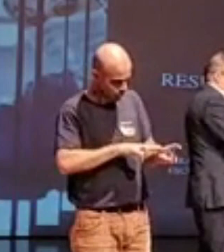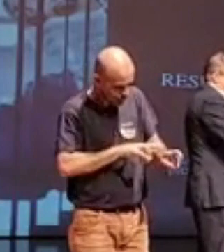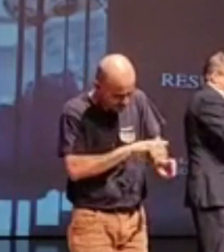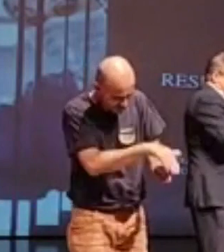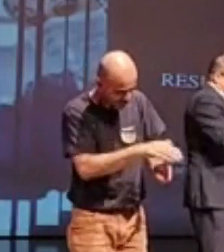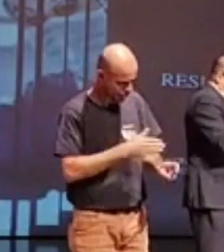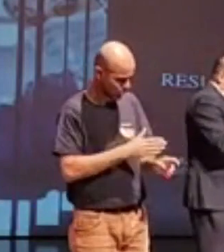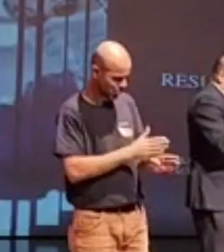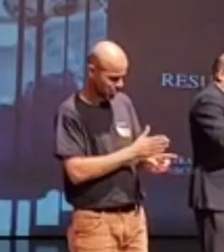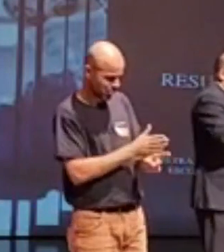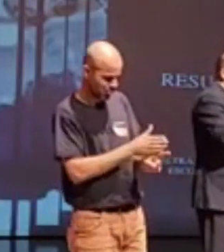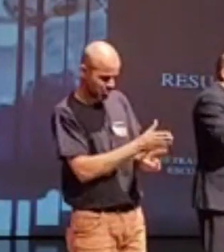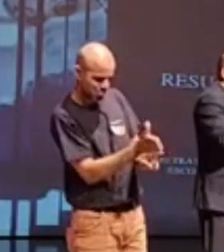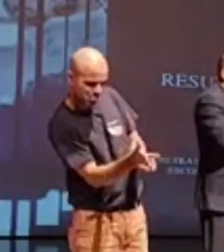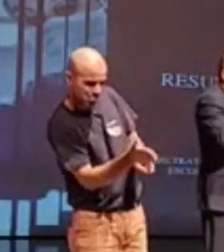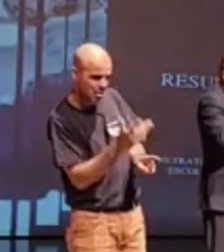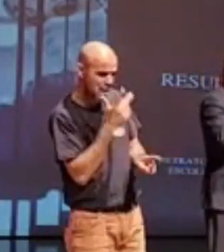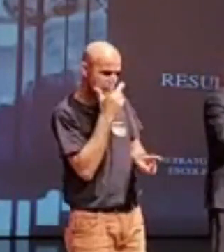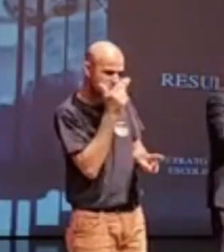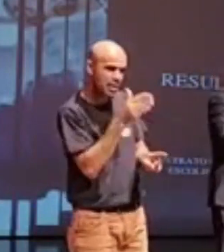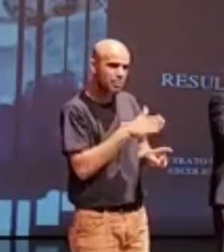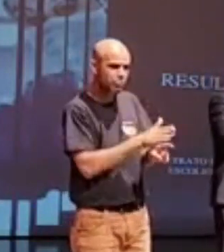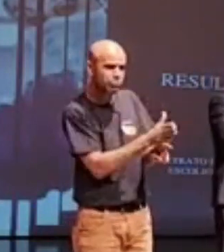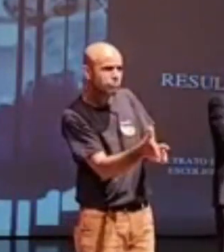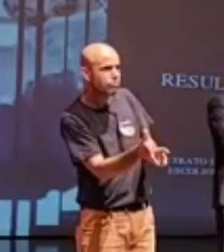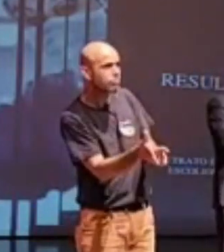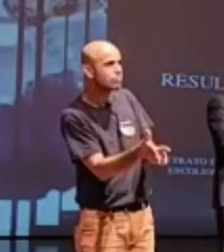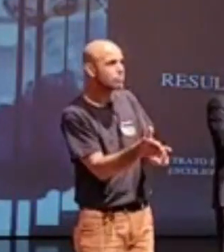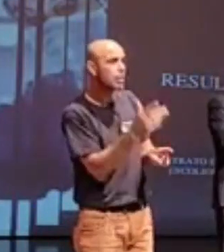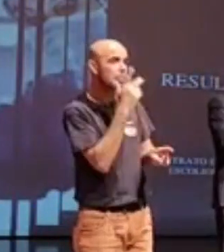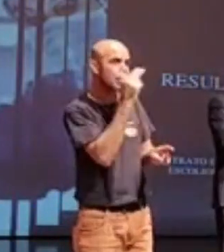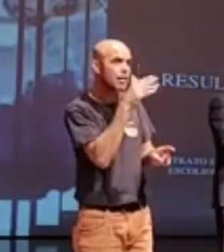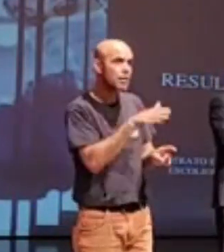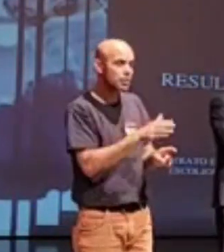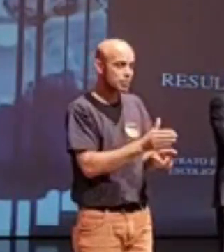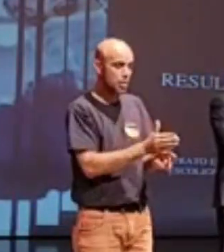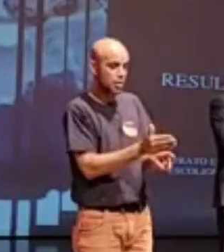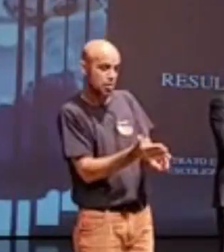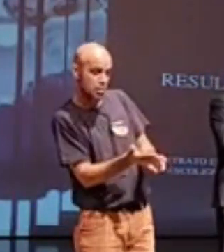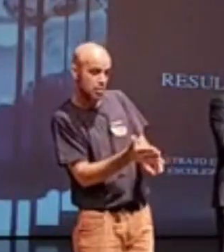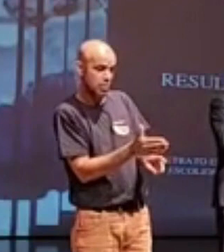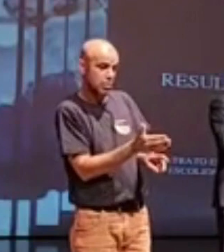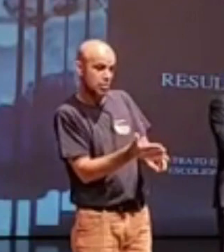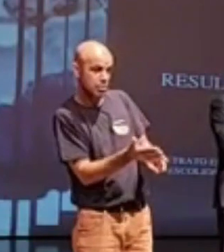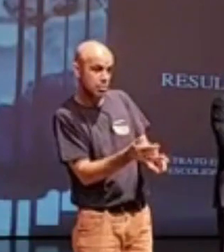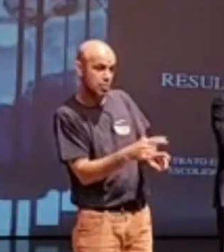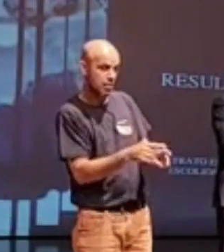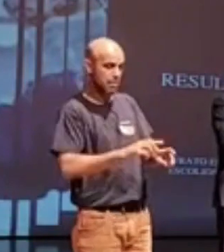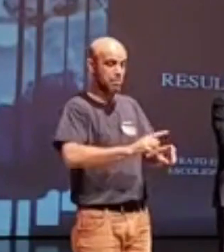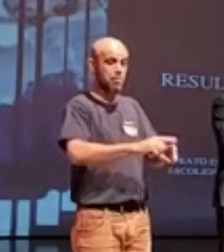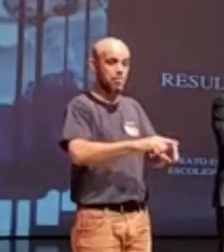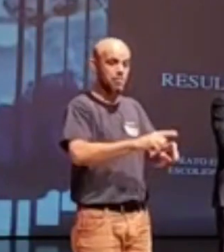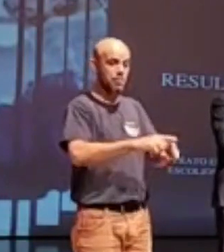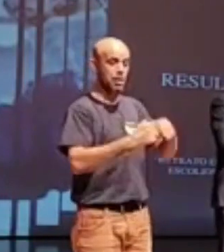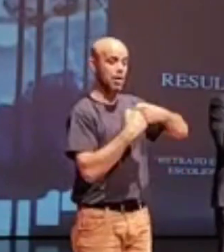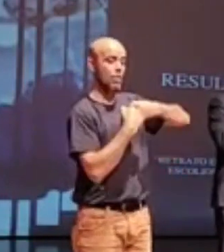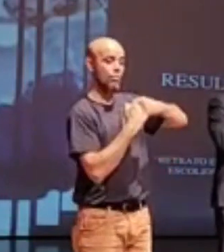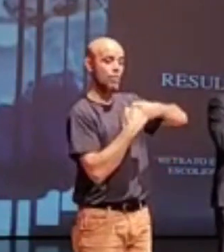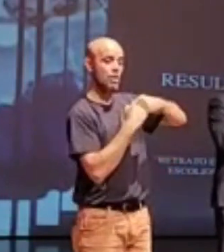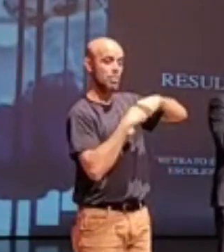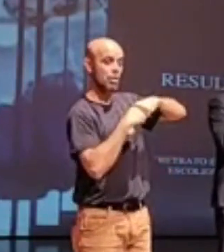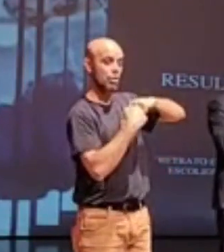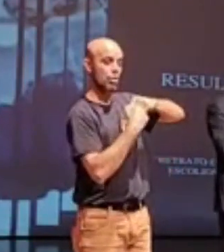coluna? Na verdade, existe inclinação, só que a vértebra roda também, né?